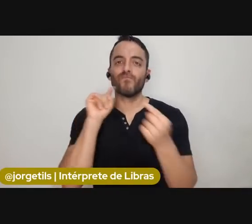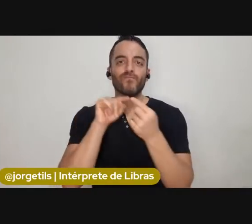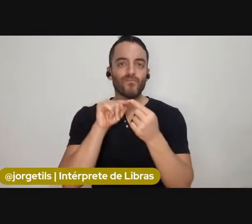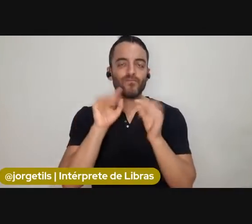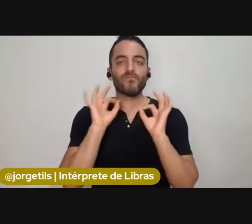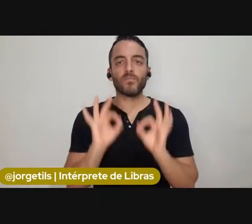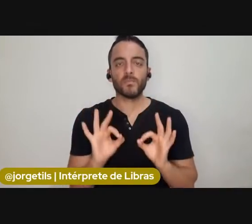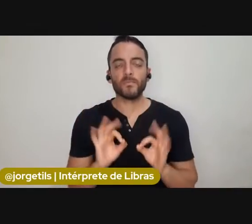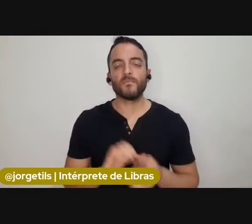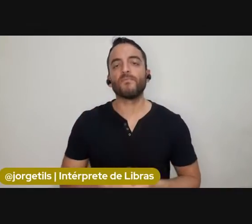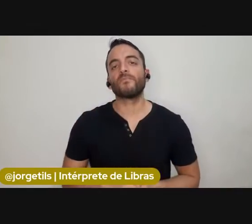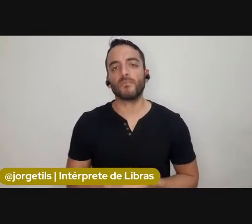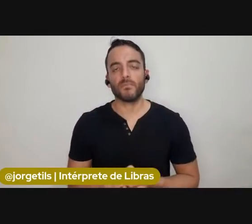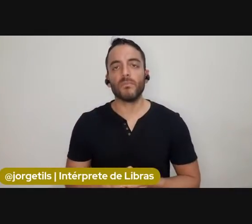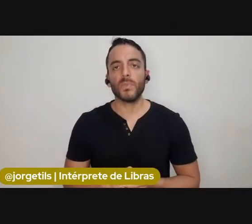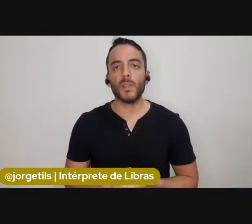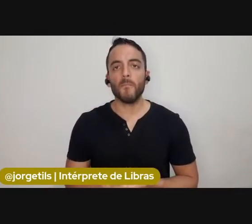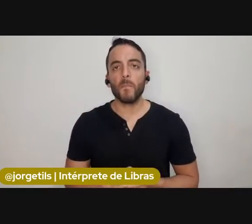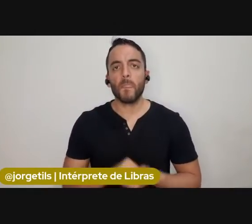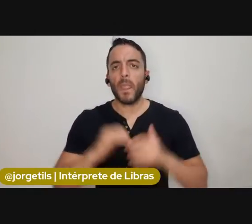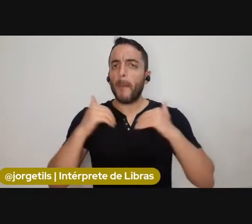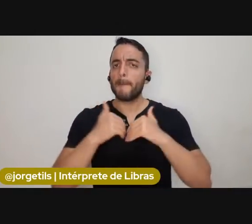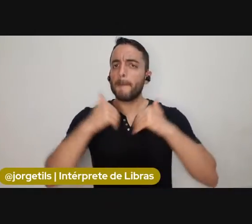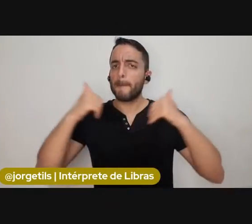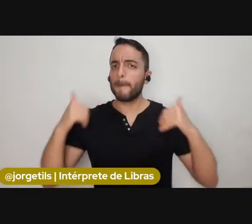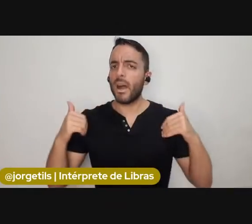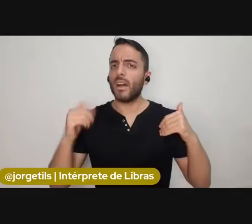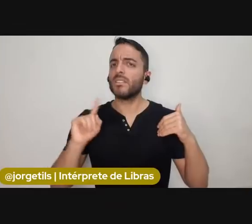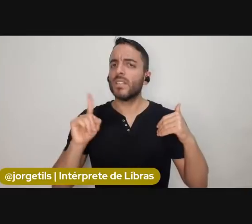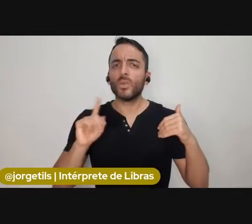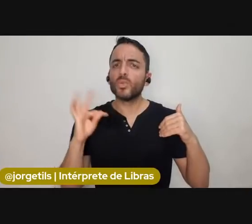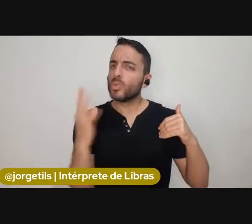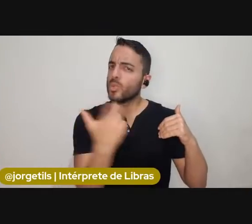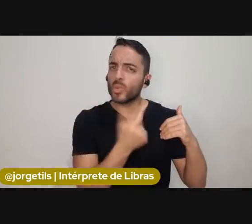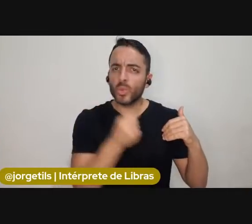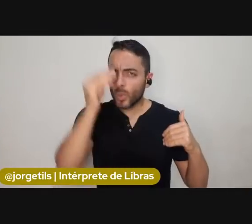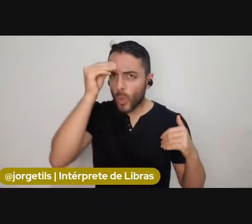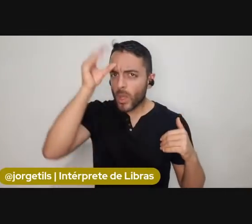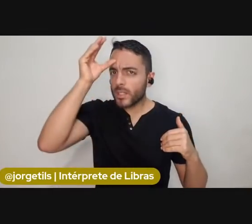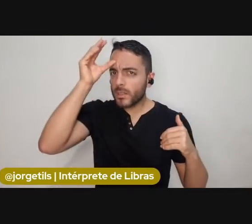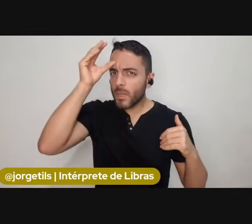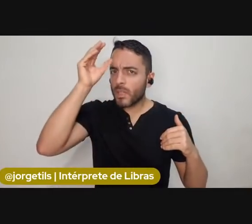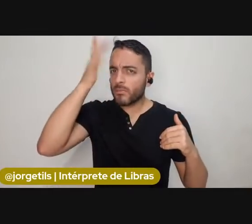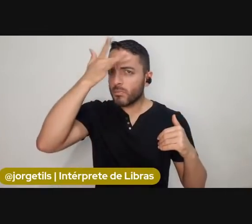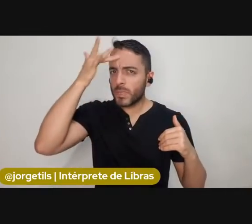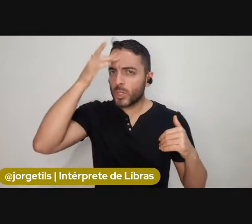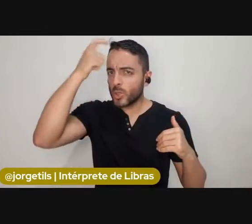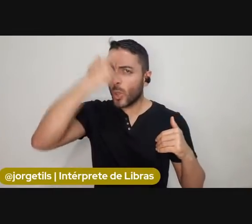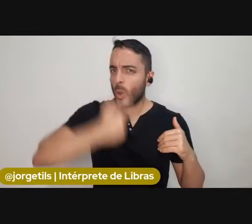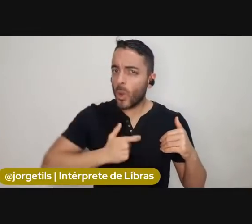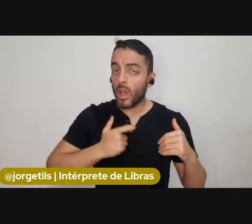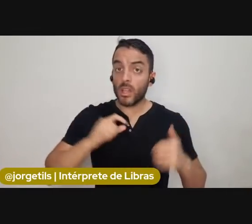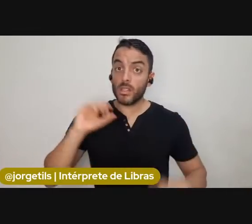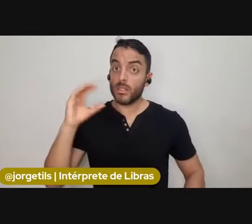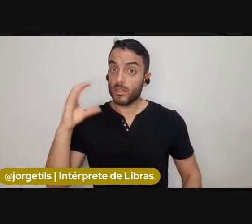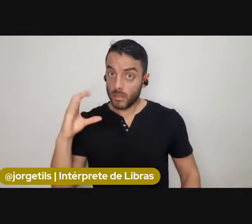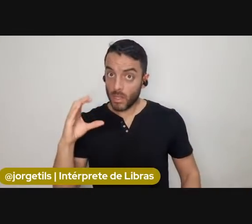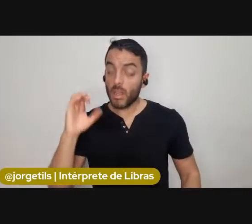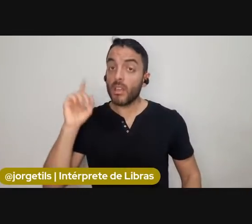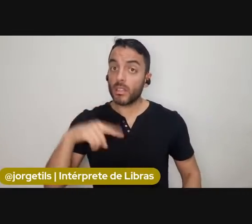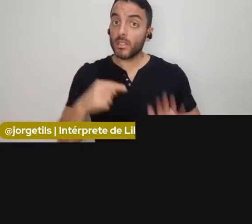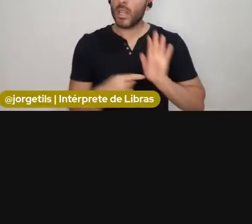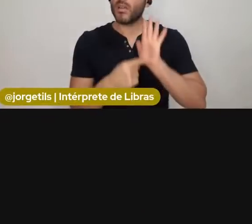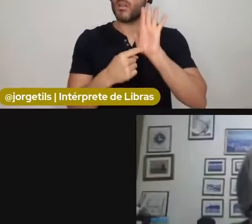vamos desconectar, tudo é conhecimento humano. A ciência é uma representação do mundo, todas as